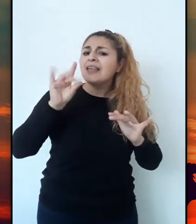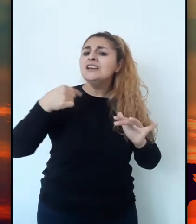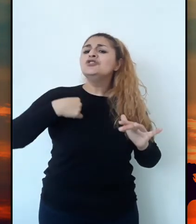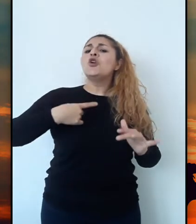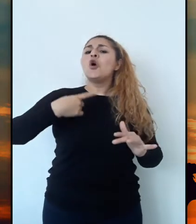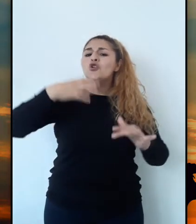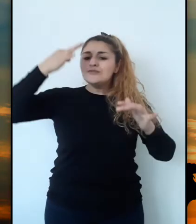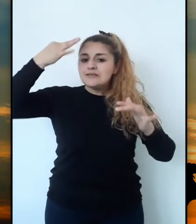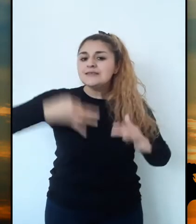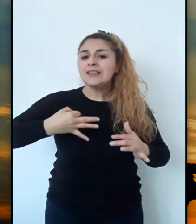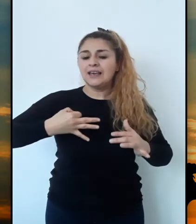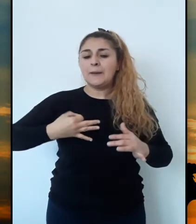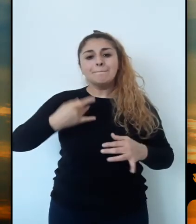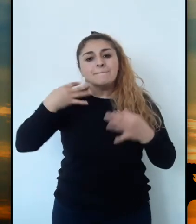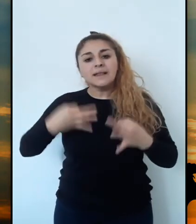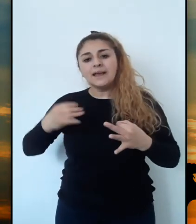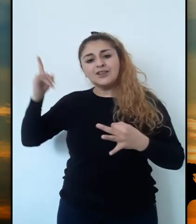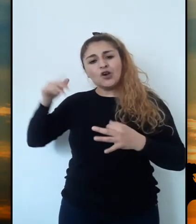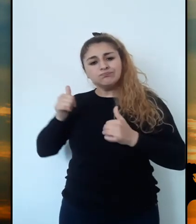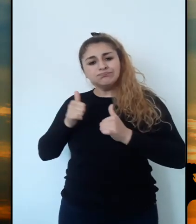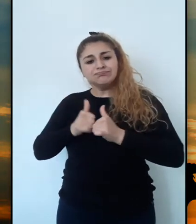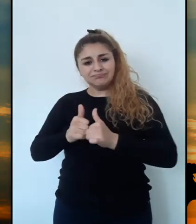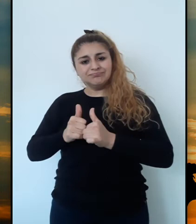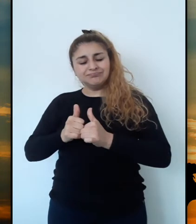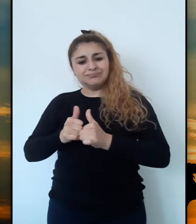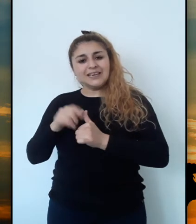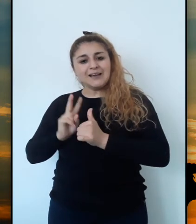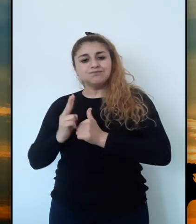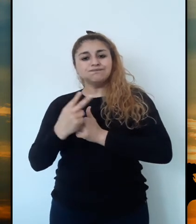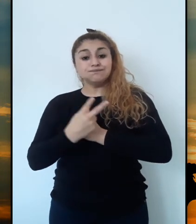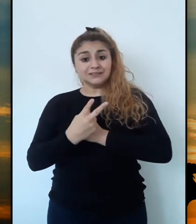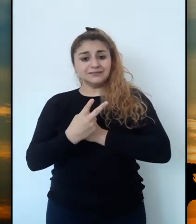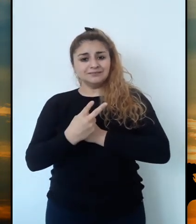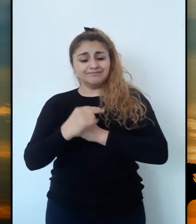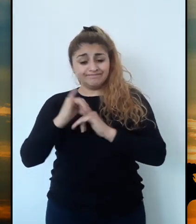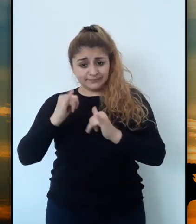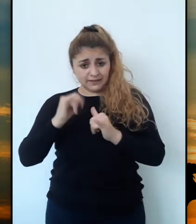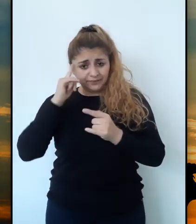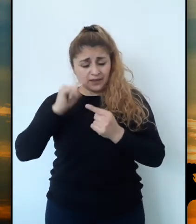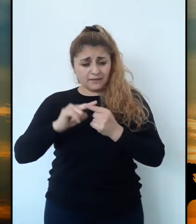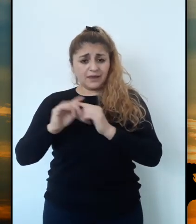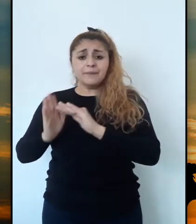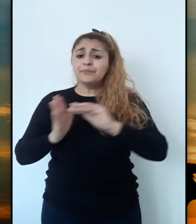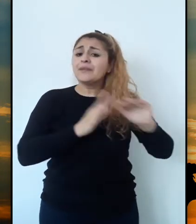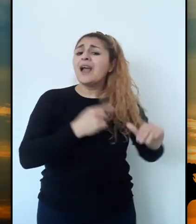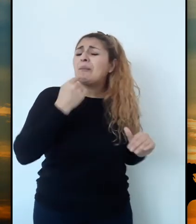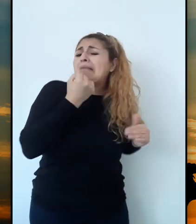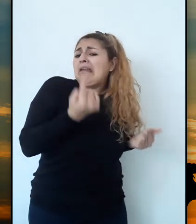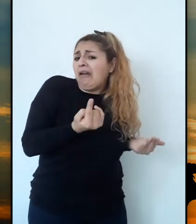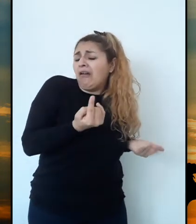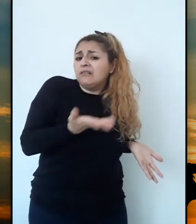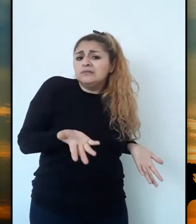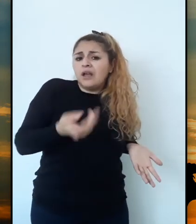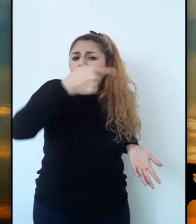vida? Sens-tu la douleur du mépris des autres? ¿Sentís el dolor del desprecio de